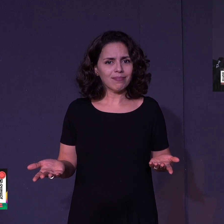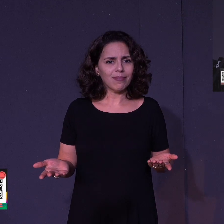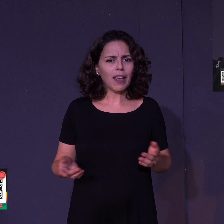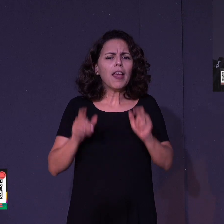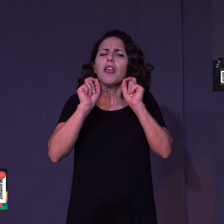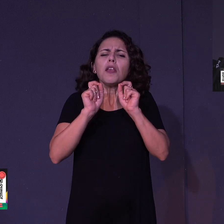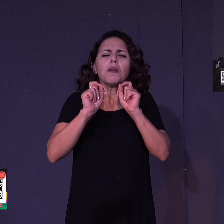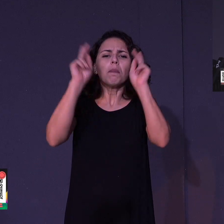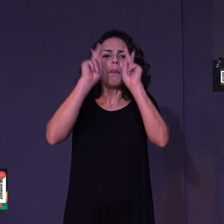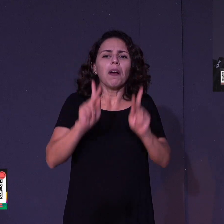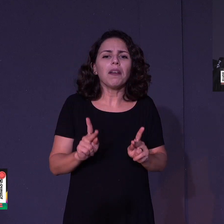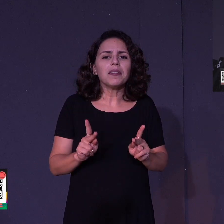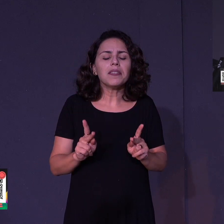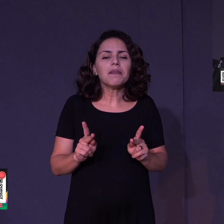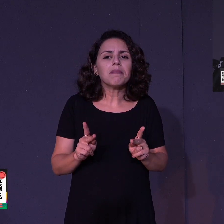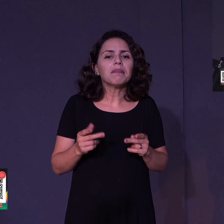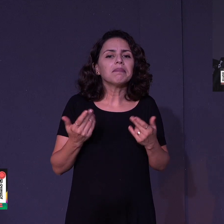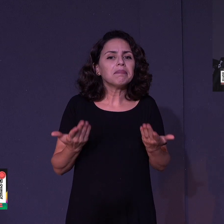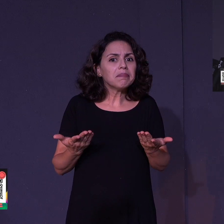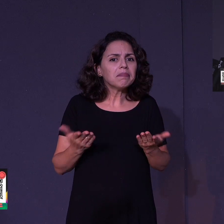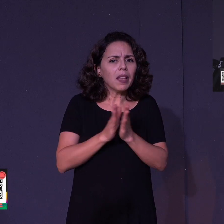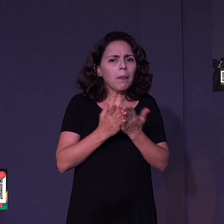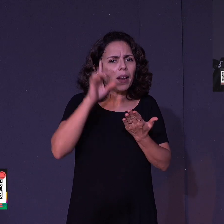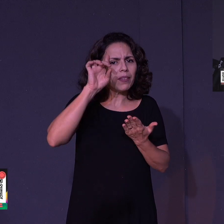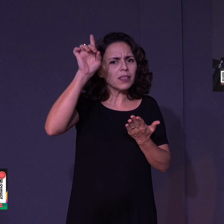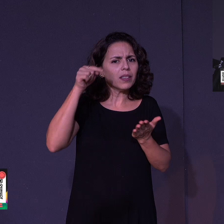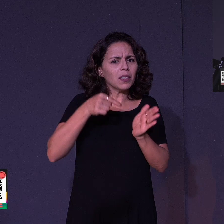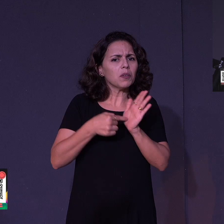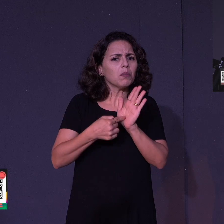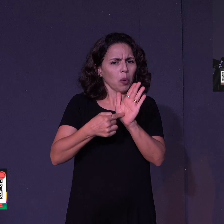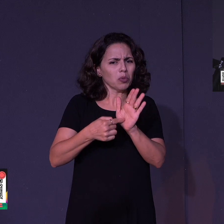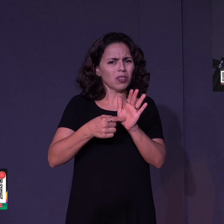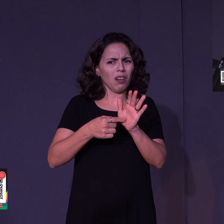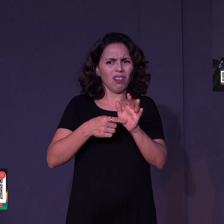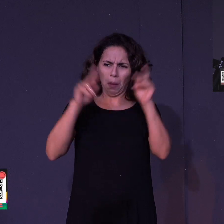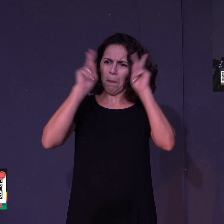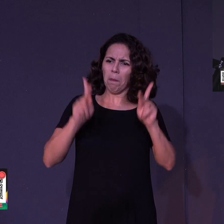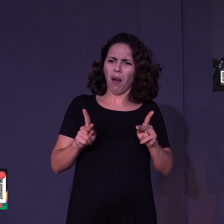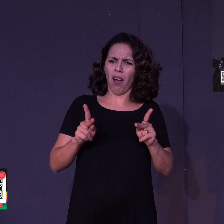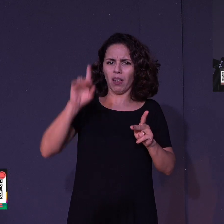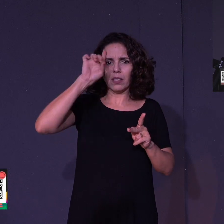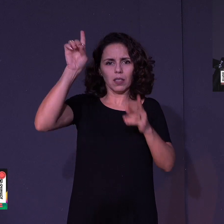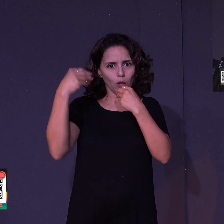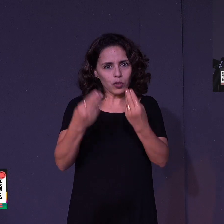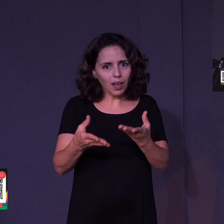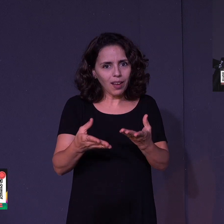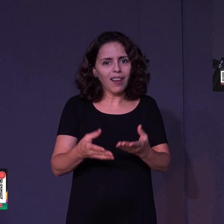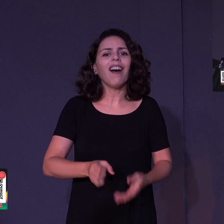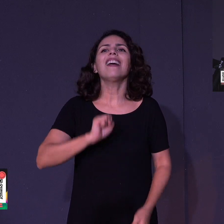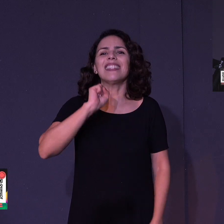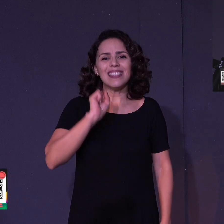nós? Que paz que a palavra nos garante que o Senhor tem para nós é essa? Trata-se da paz que excede